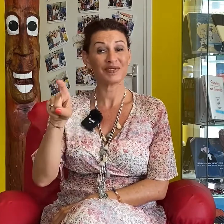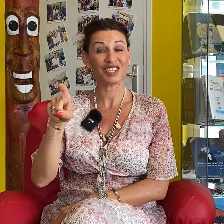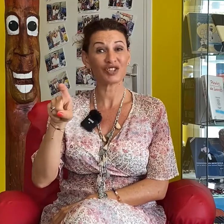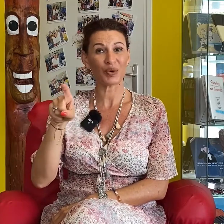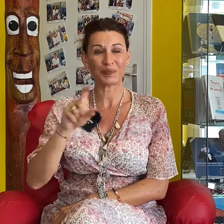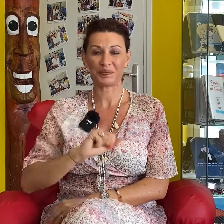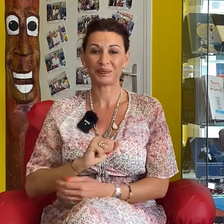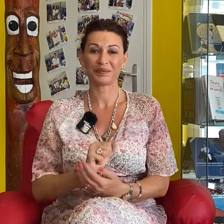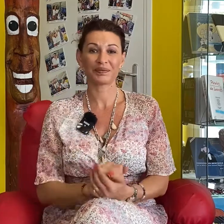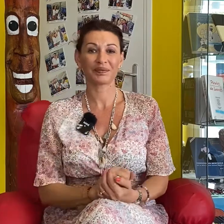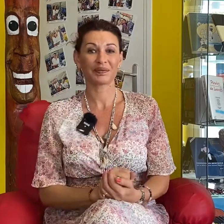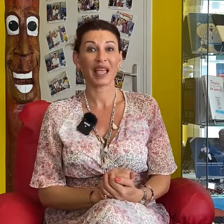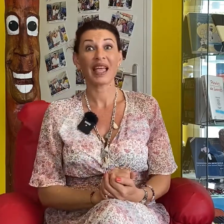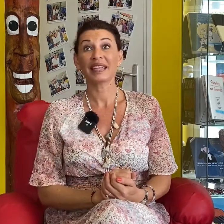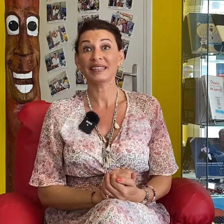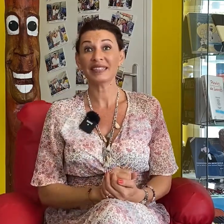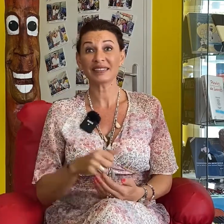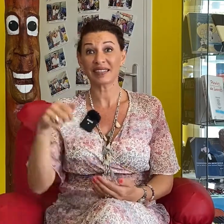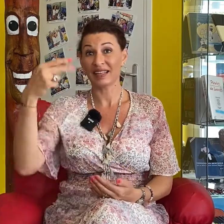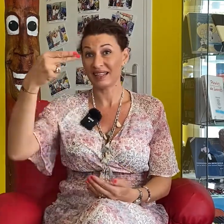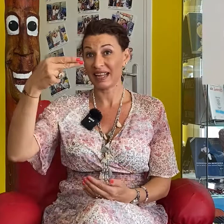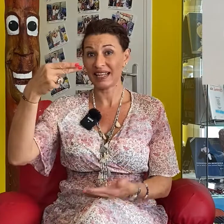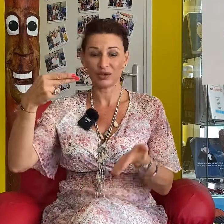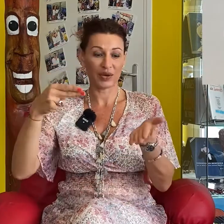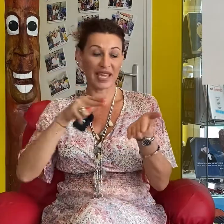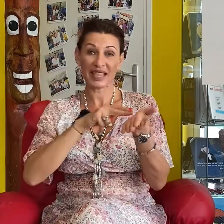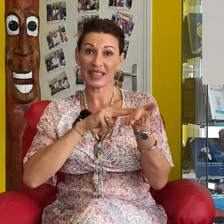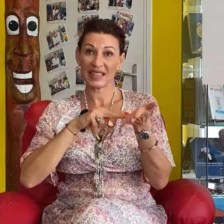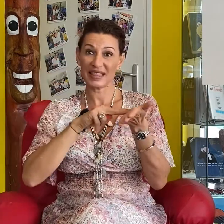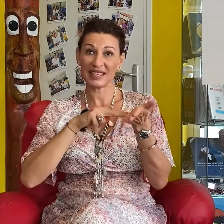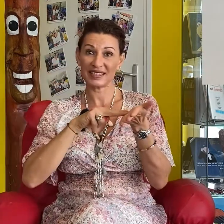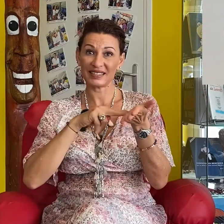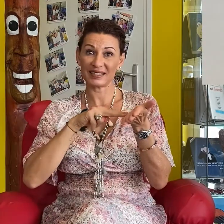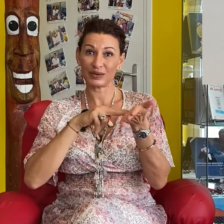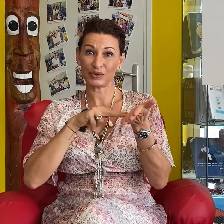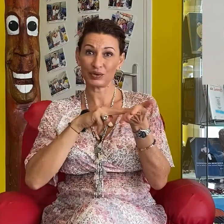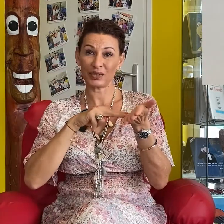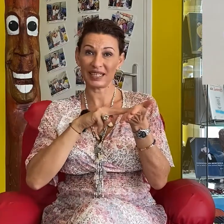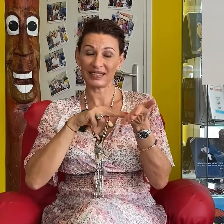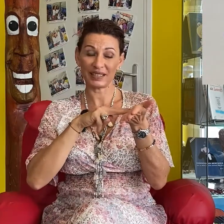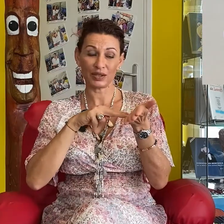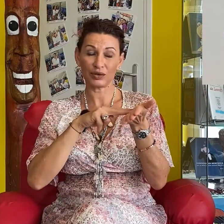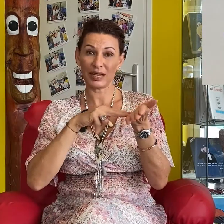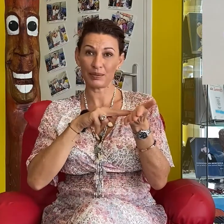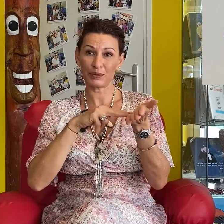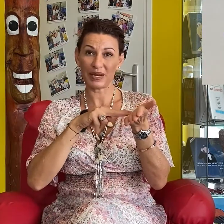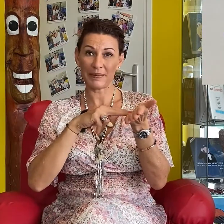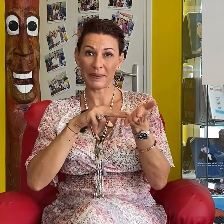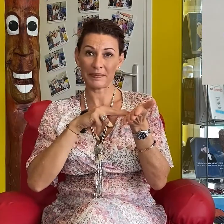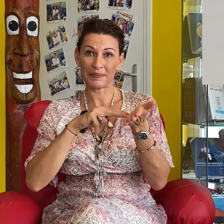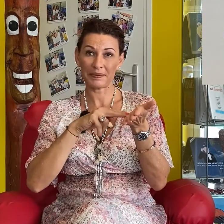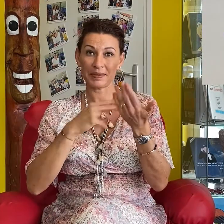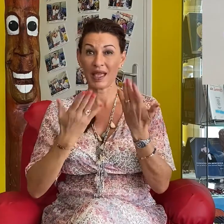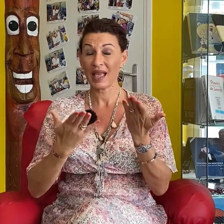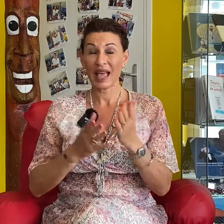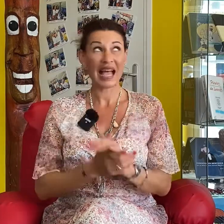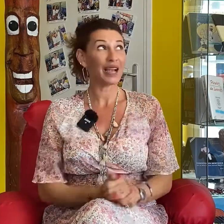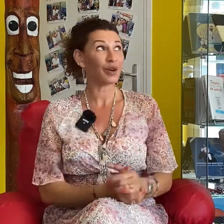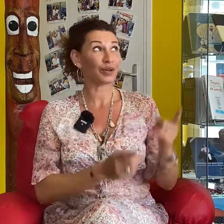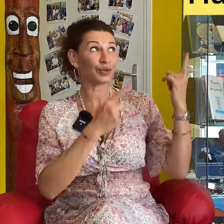Dijon. Nice, la lettre N, Nice. On tourne à l'intérieur de la paume de la main. Alors,